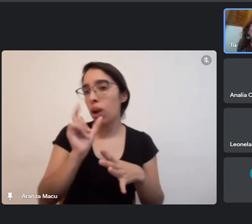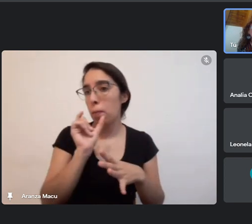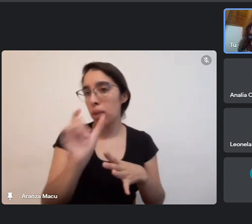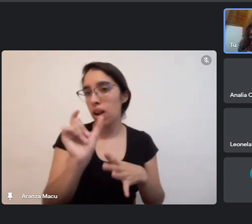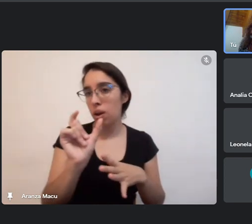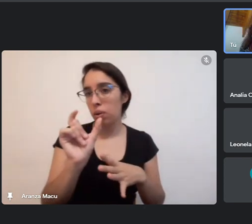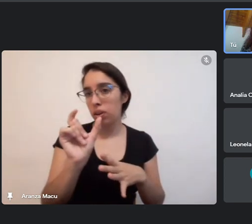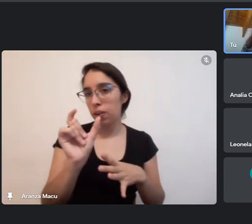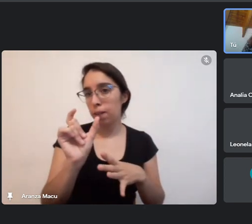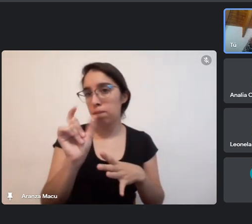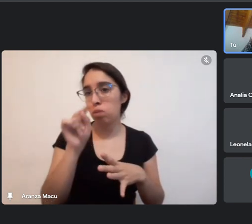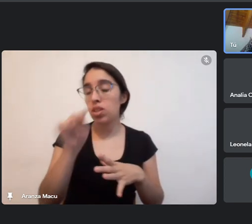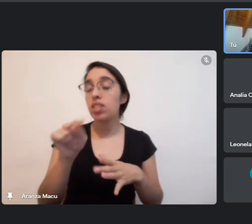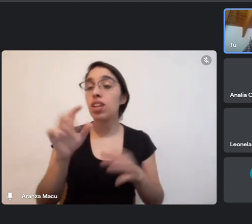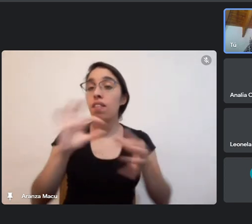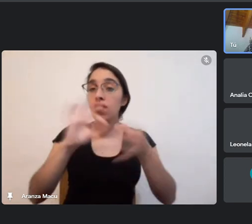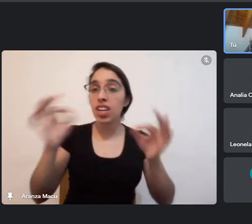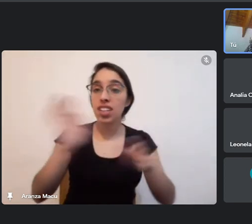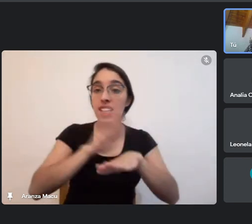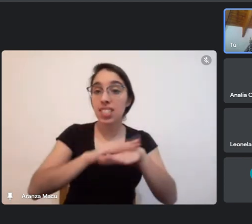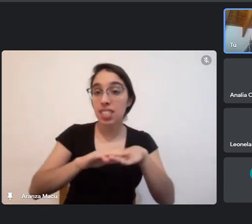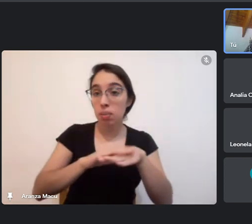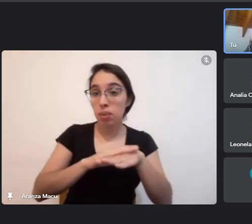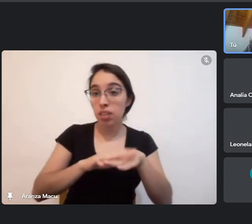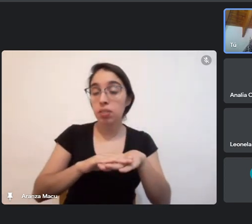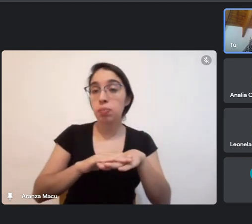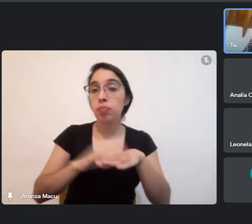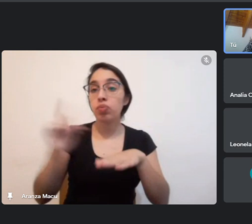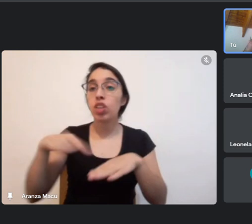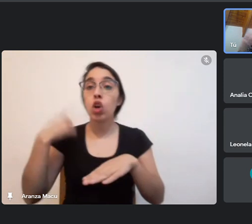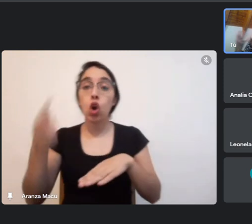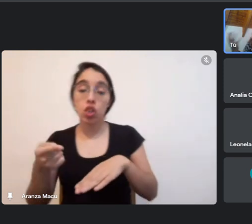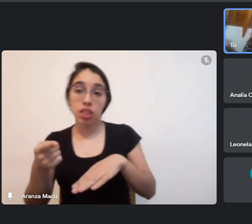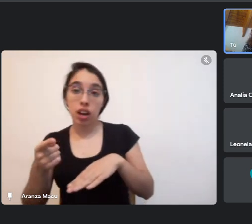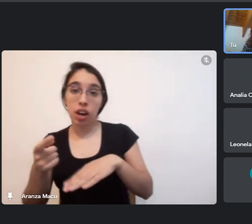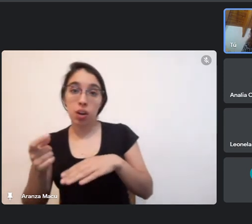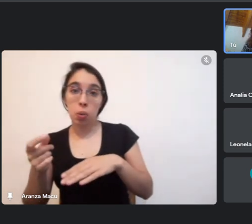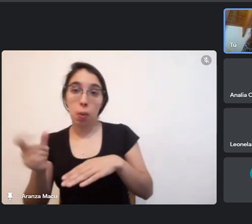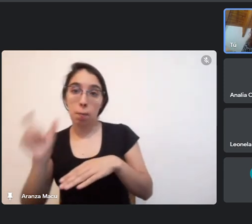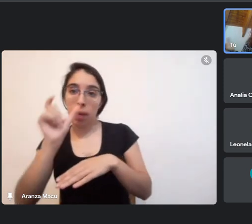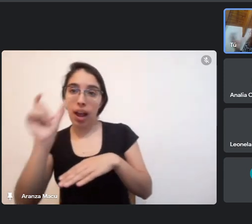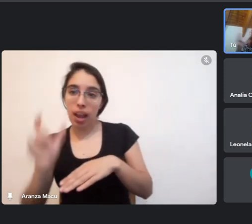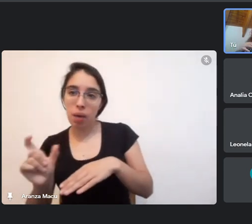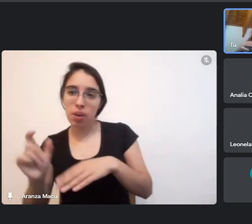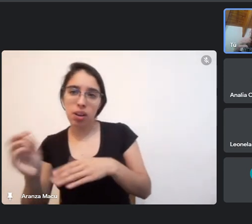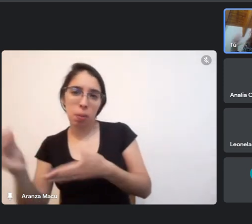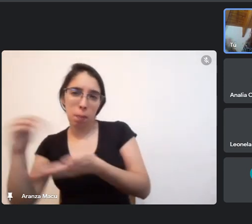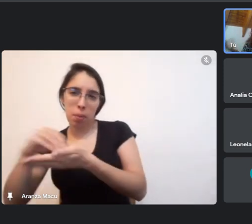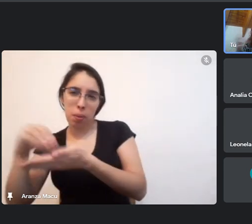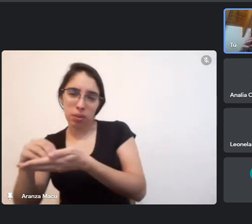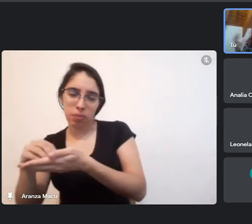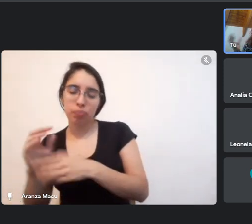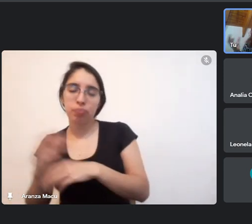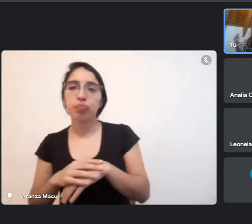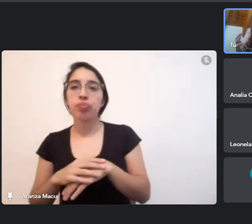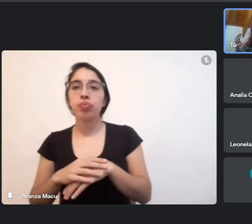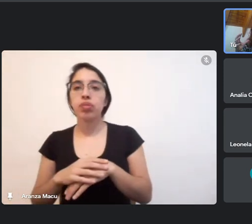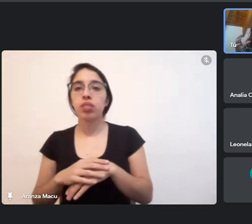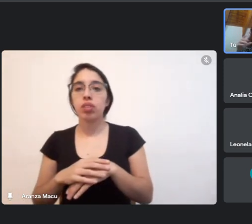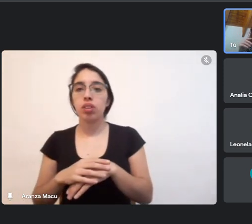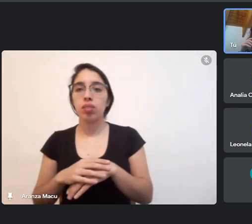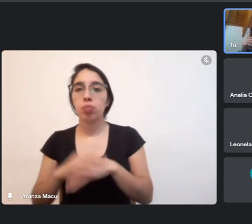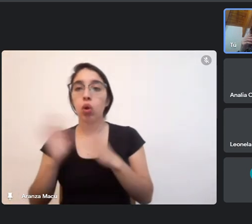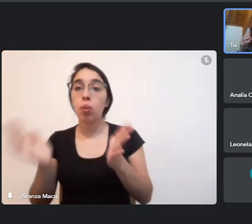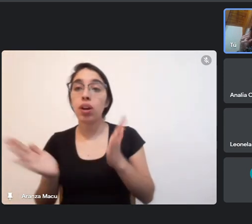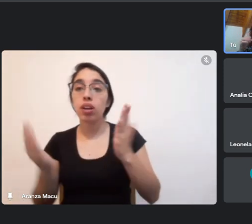y otras que tienen más de una palabra. Por otro lado, se ve la voz activa y la voz pasiva,